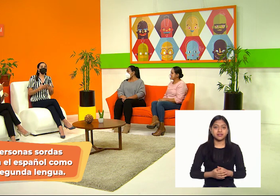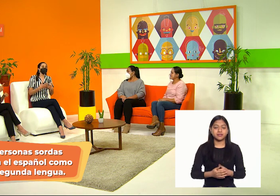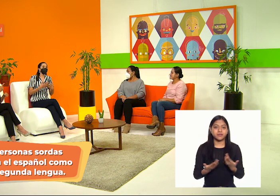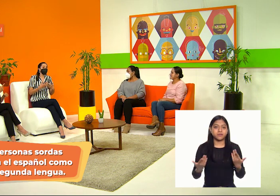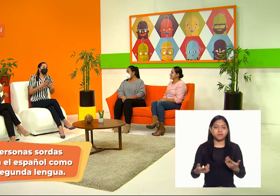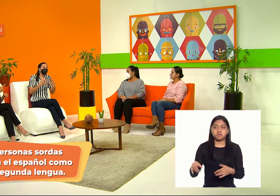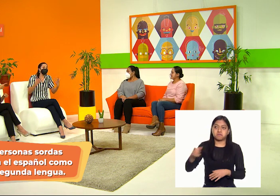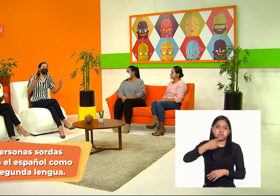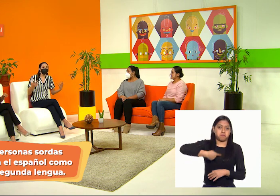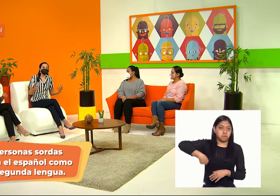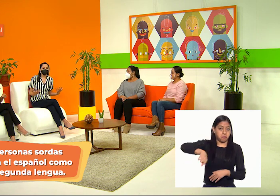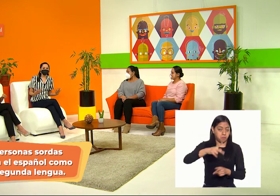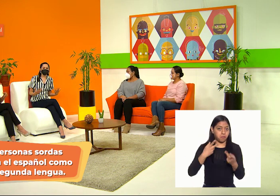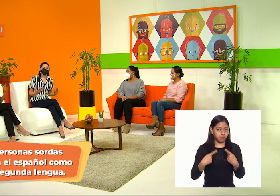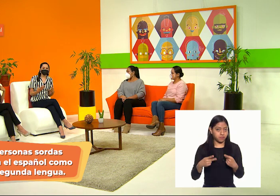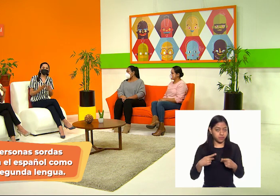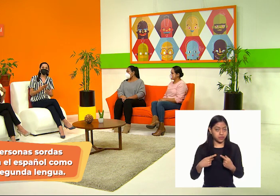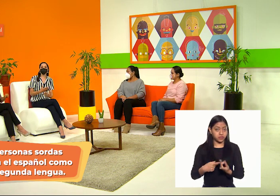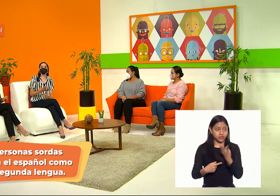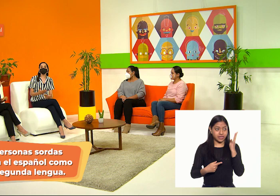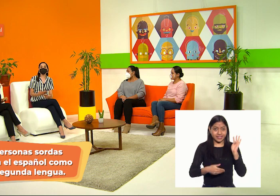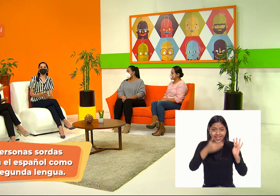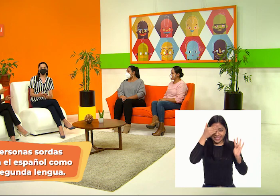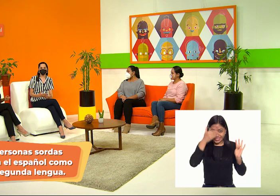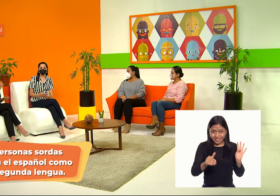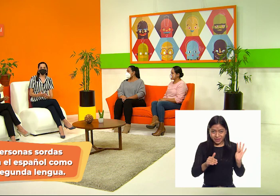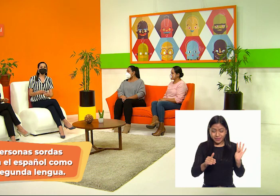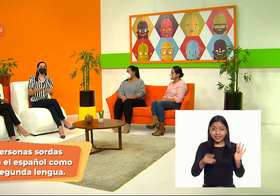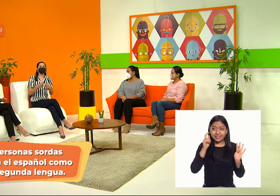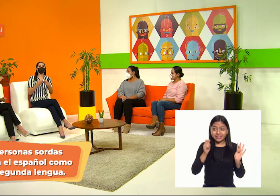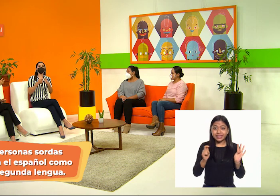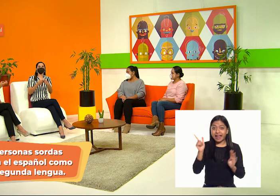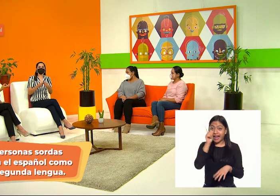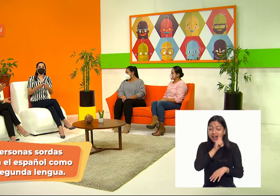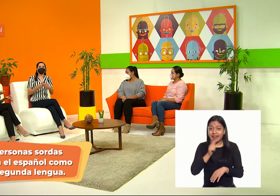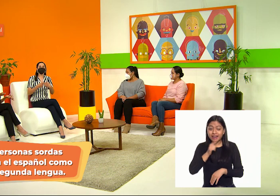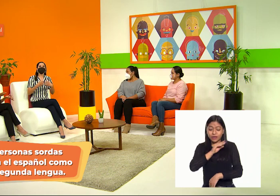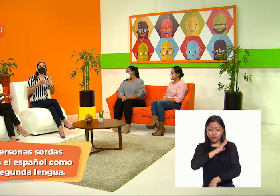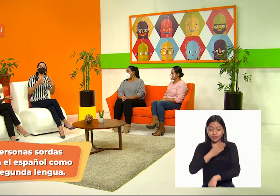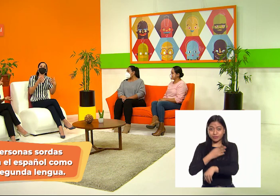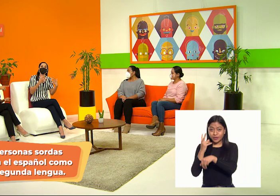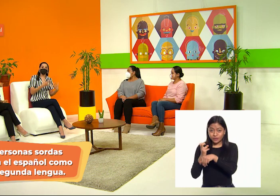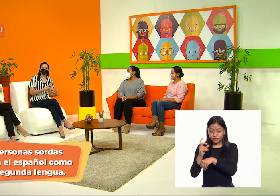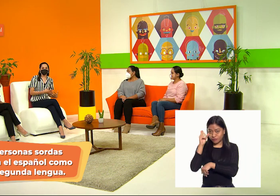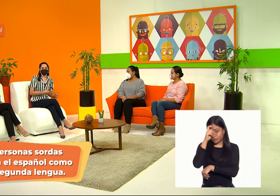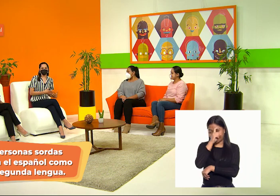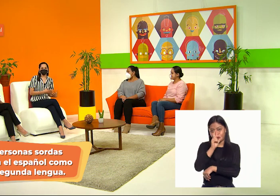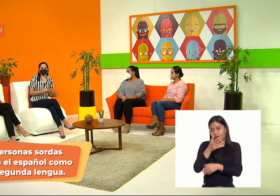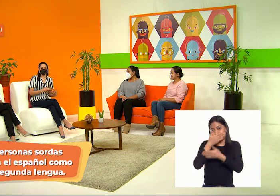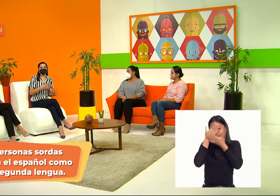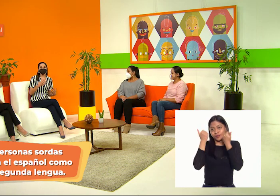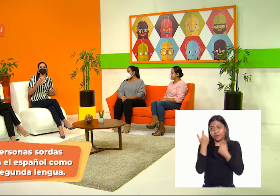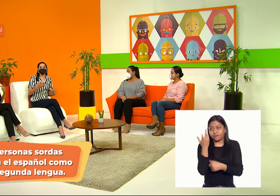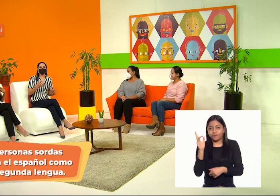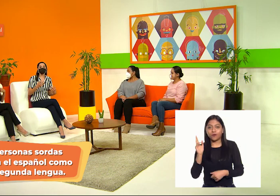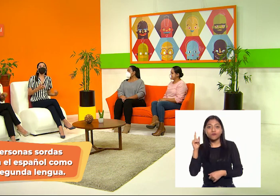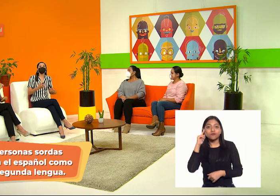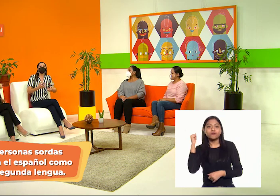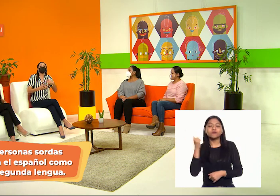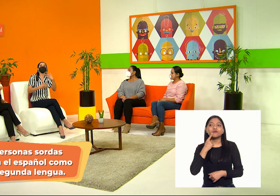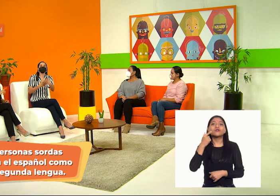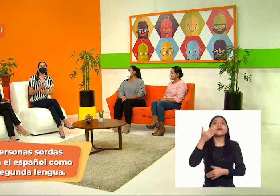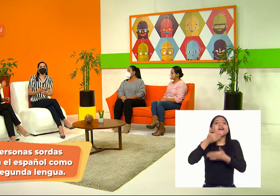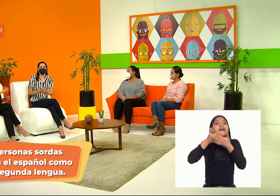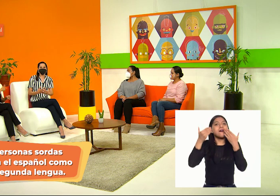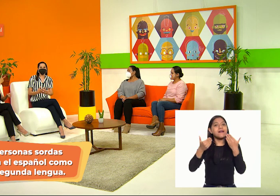muchas de nosotras, muchas de las personas no tenemos conocimiento de esto, no tenemos conocimiento de que para las personas sordas el español es